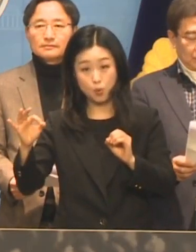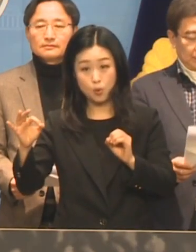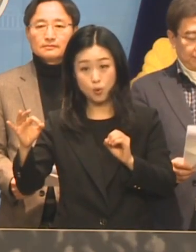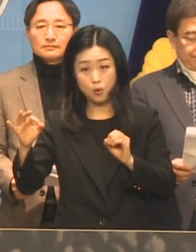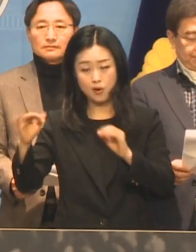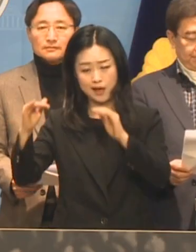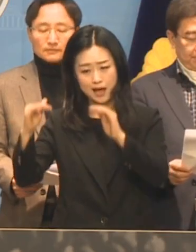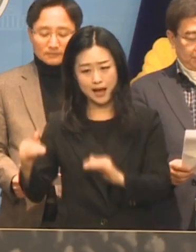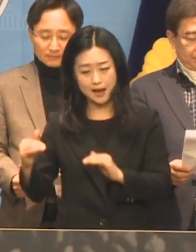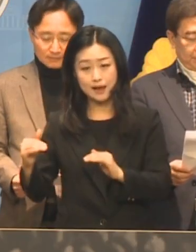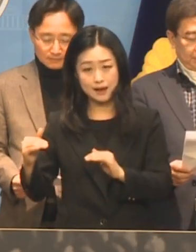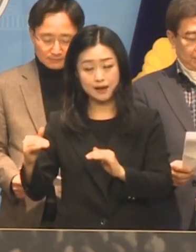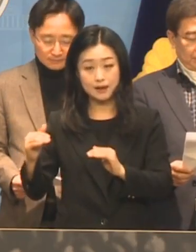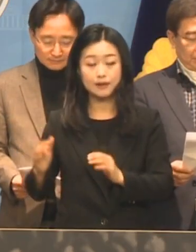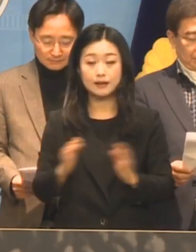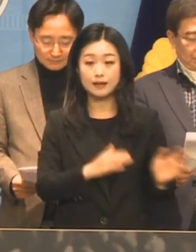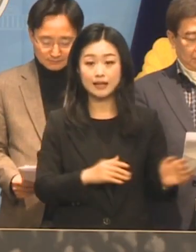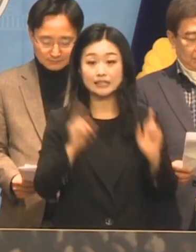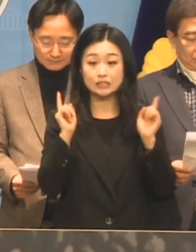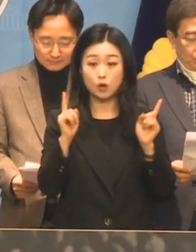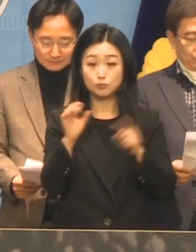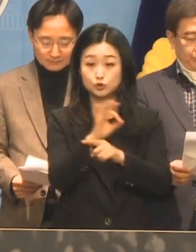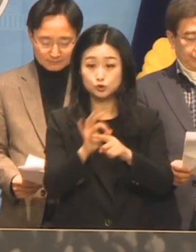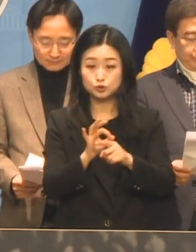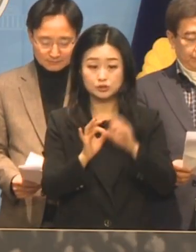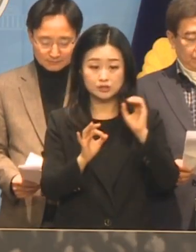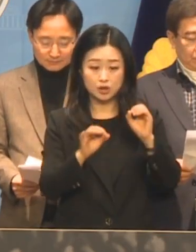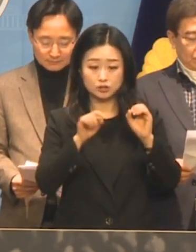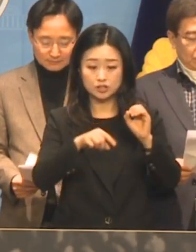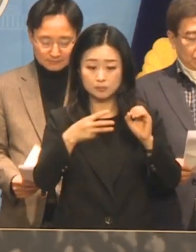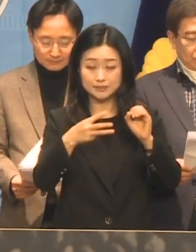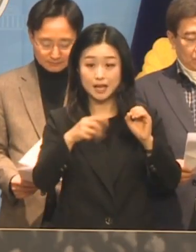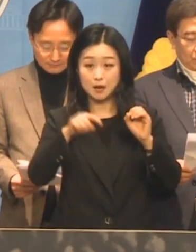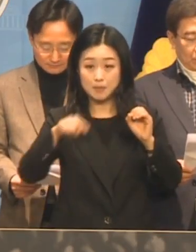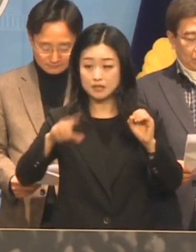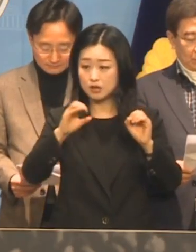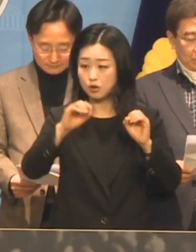1.2%포인트 감소하는 반면 실업률은 0.3에서